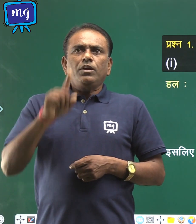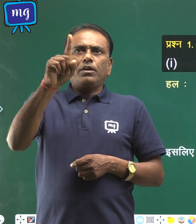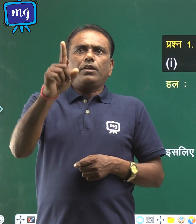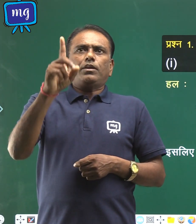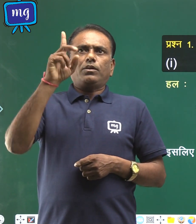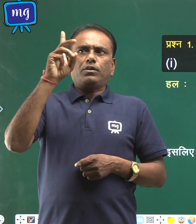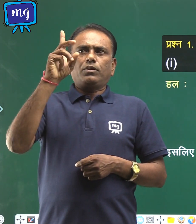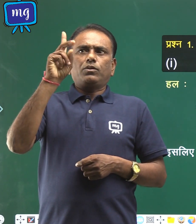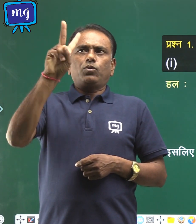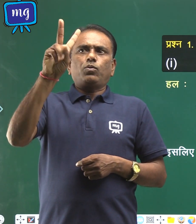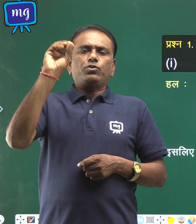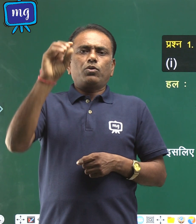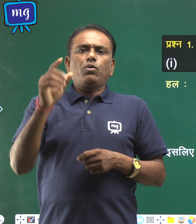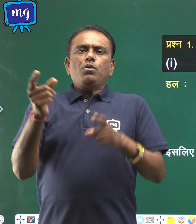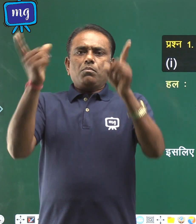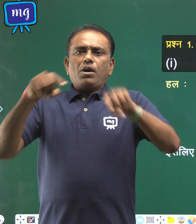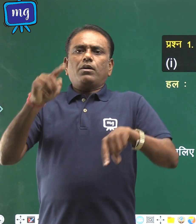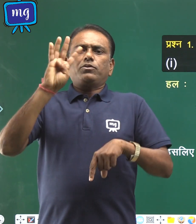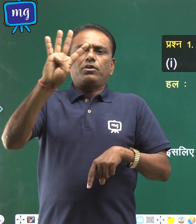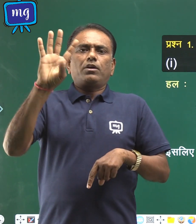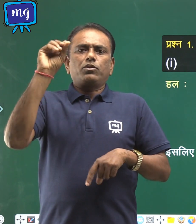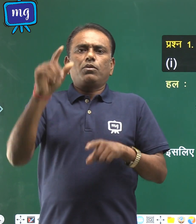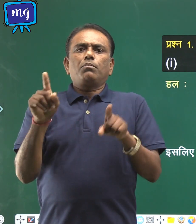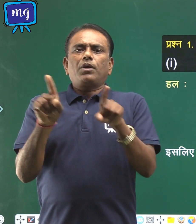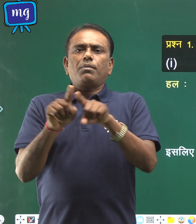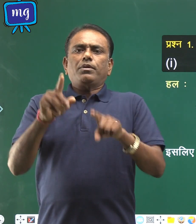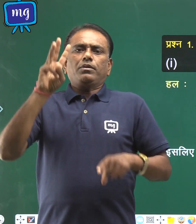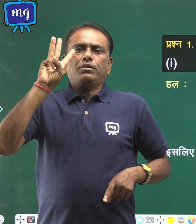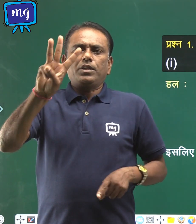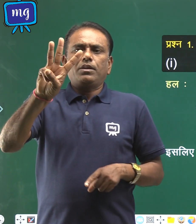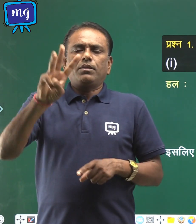120 में 40 का भाग देंगे तो 3 भर जाएगा।